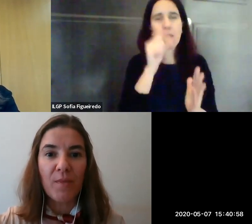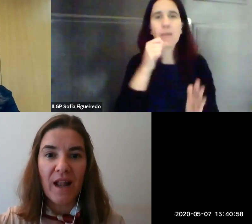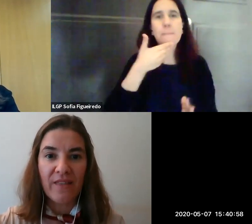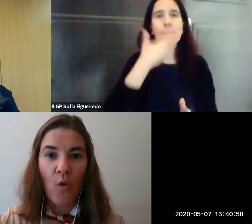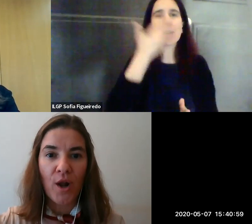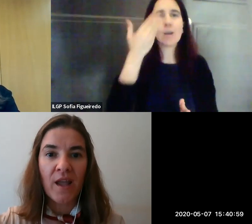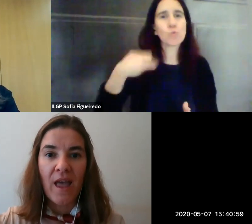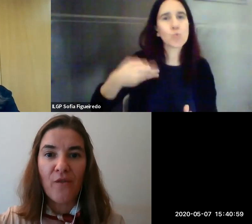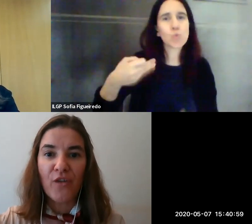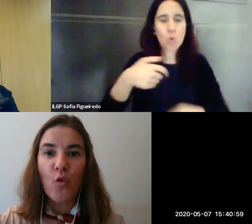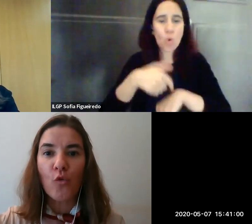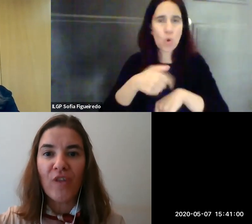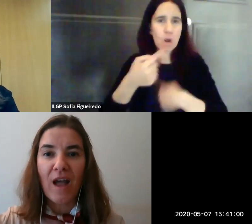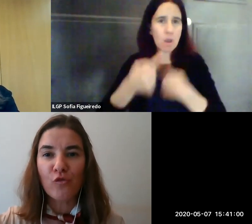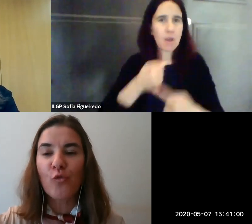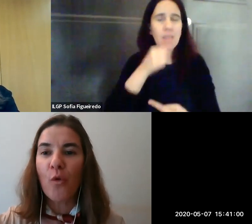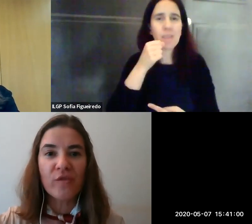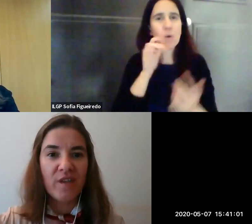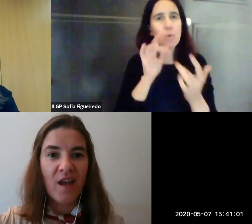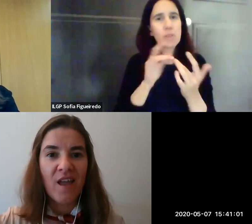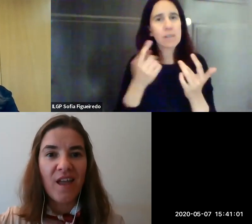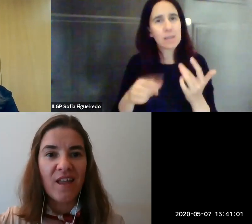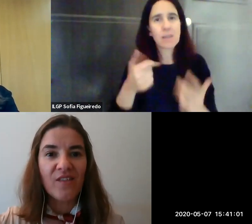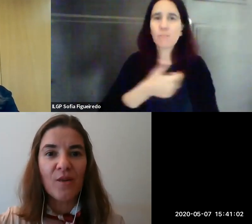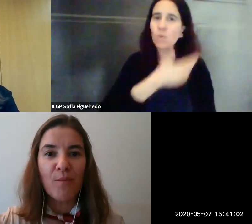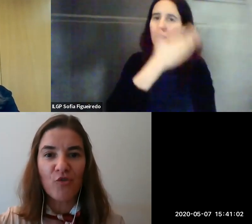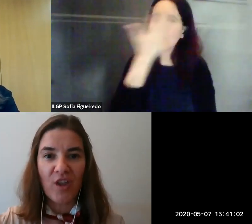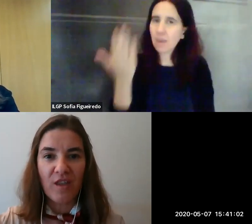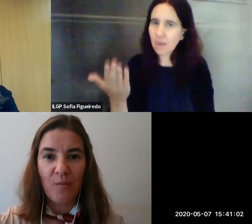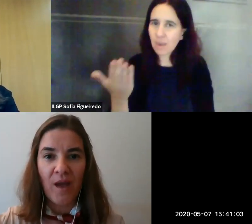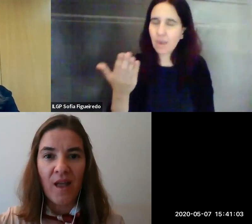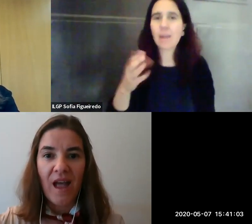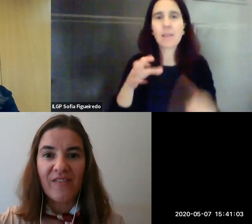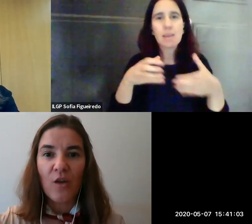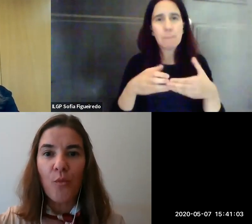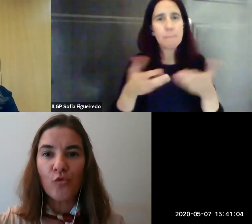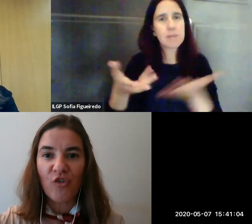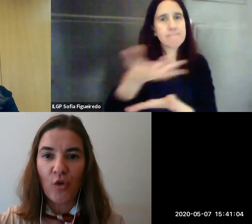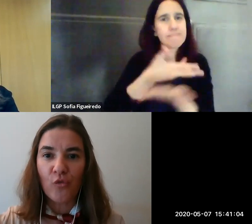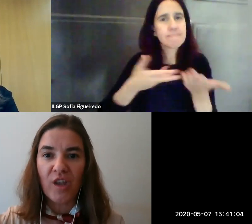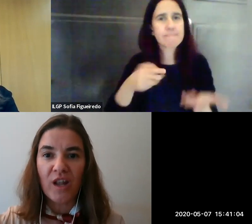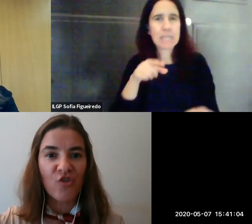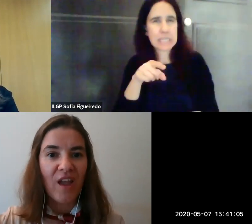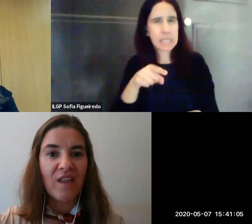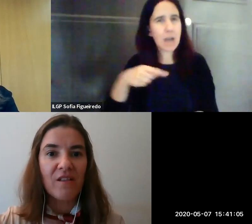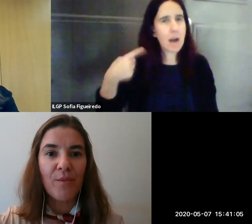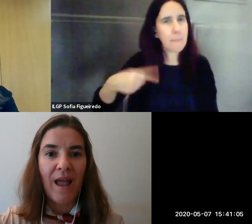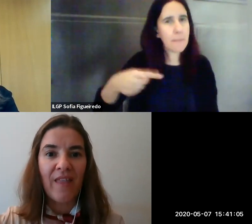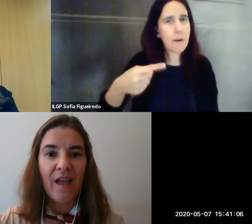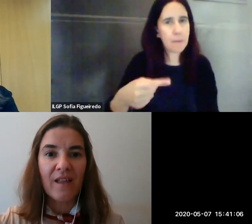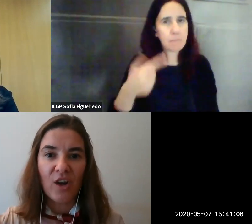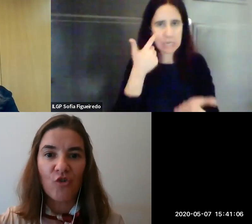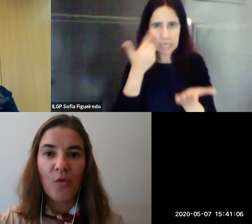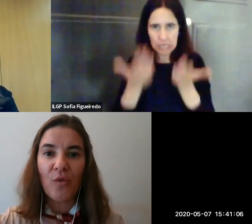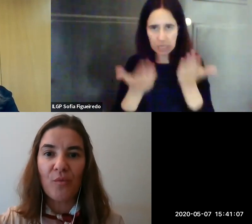a determinada hora, haver um contacto de bom dia entre membros da equipa. Até que ponto esta rotina está